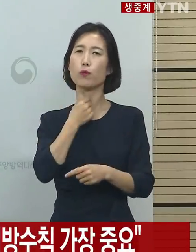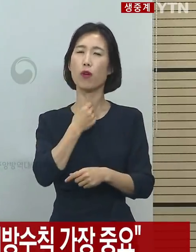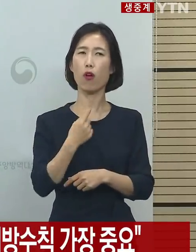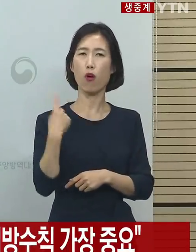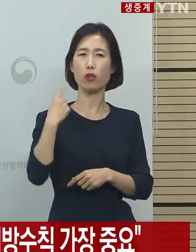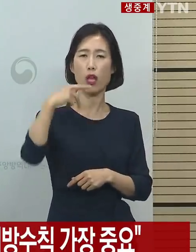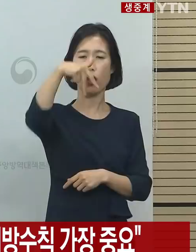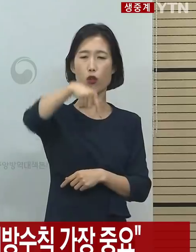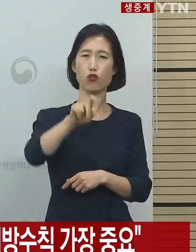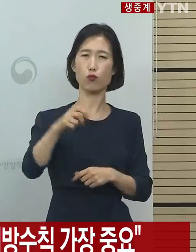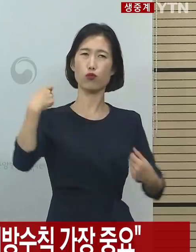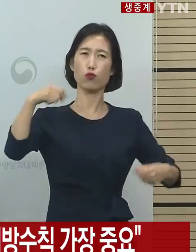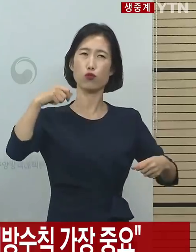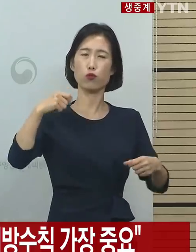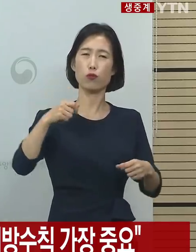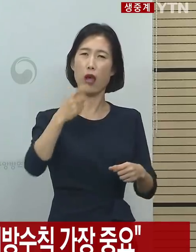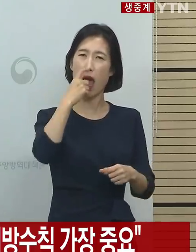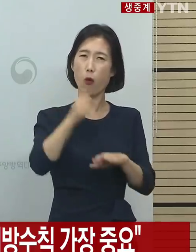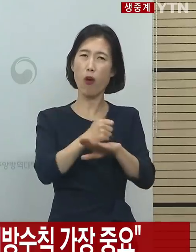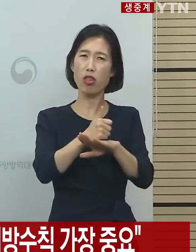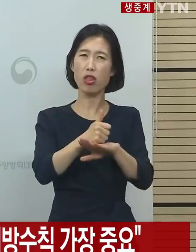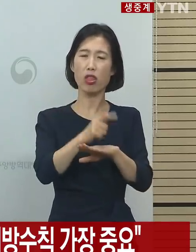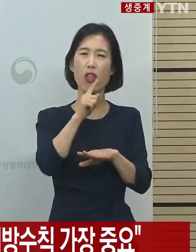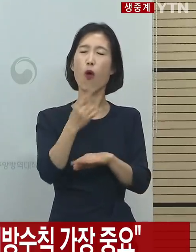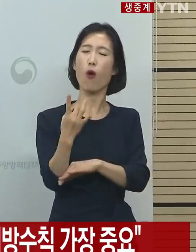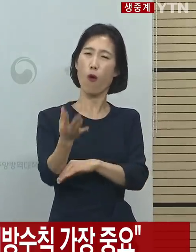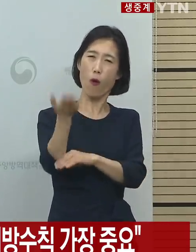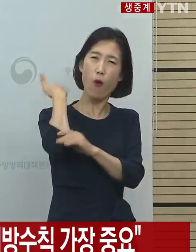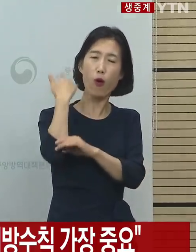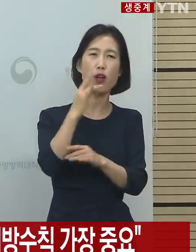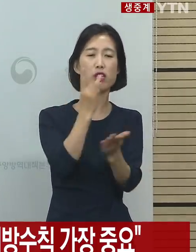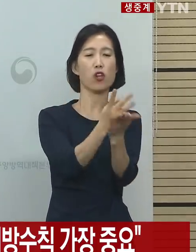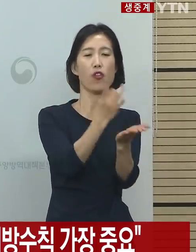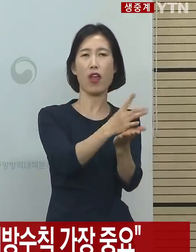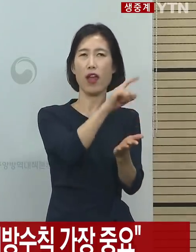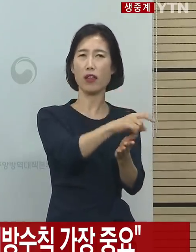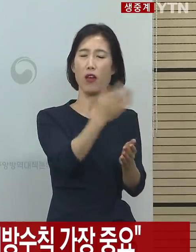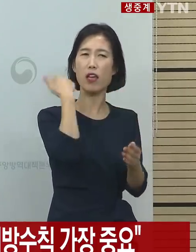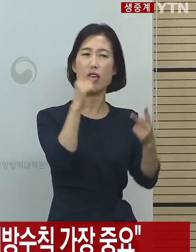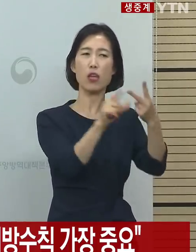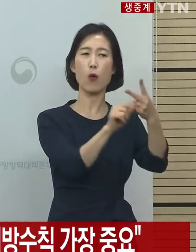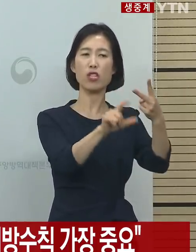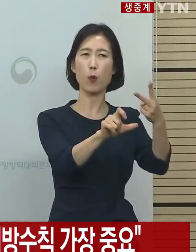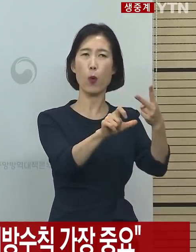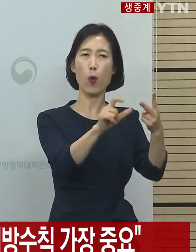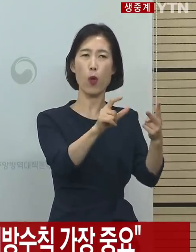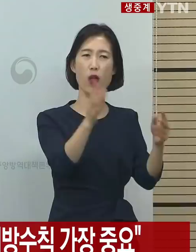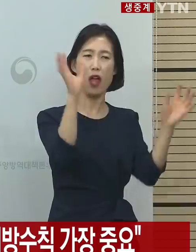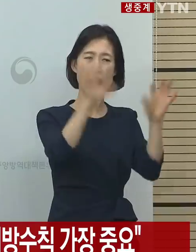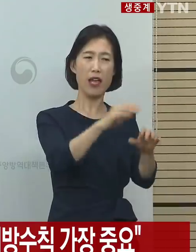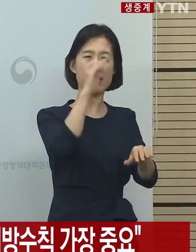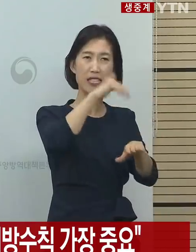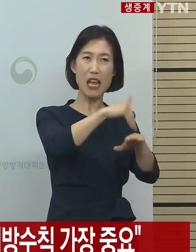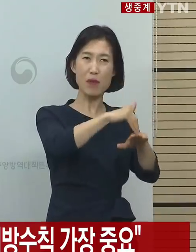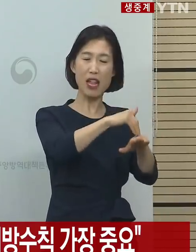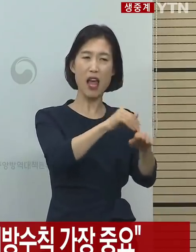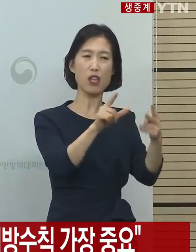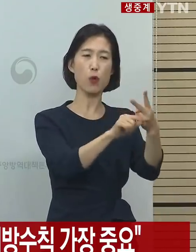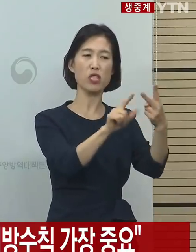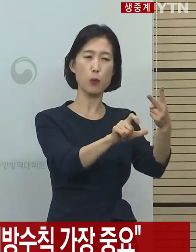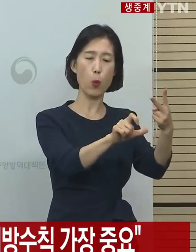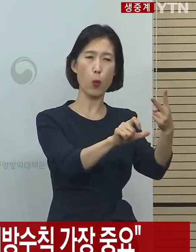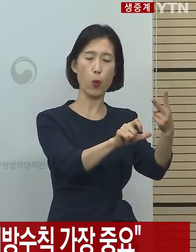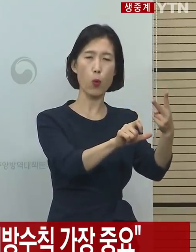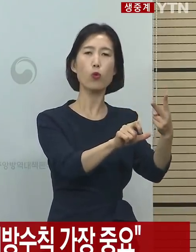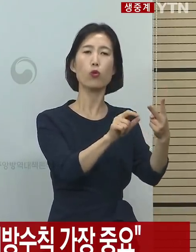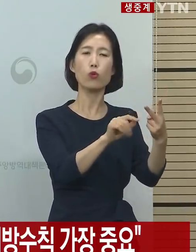최초 집단 감염 시점을 천안에서 워크숍이 있었던 2월 15일로 본다면 환자들이